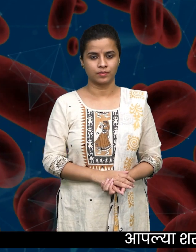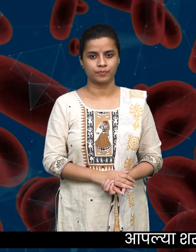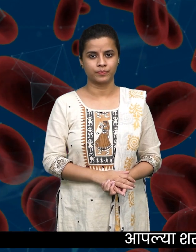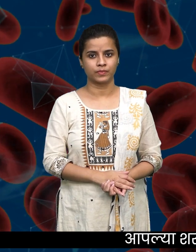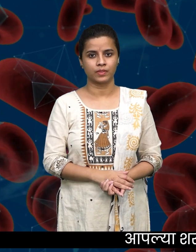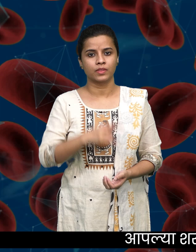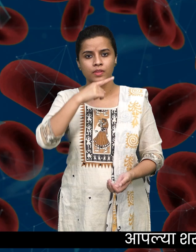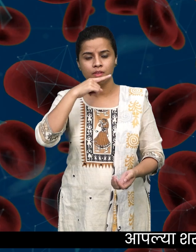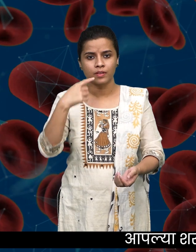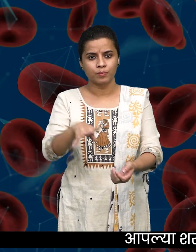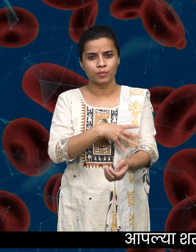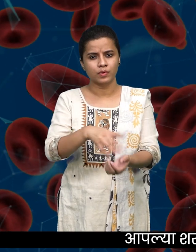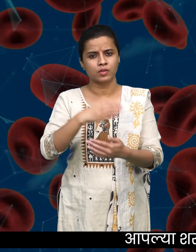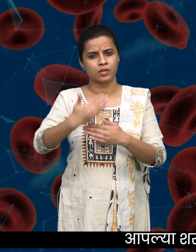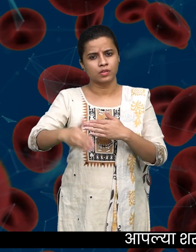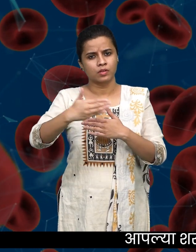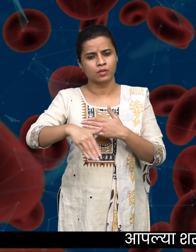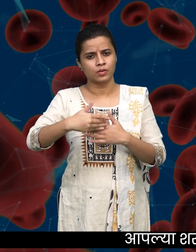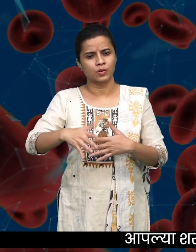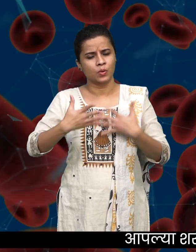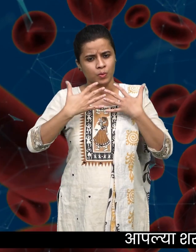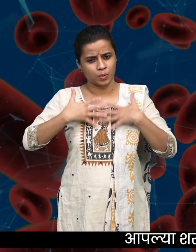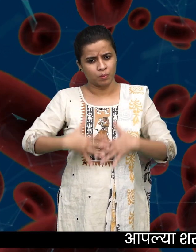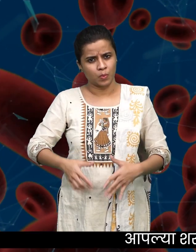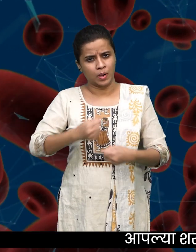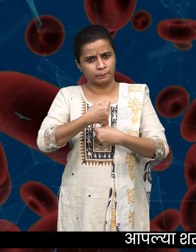आपल्या शरीरात रक्त निर्मिती सतत होत असते.